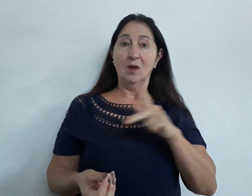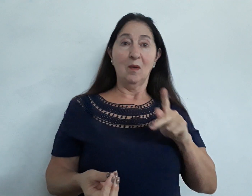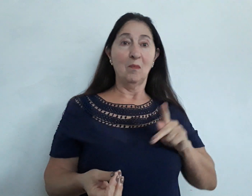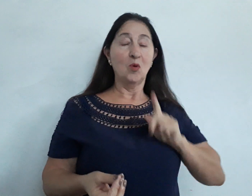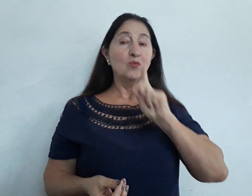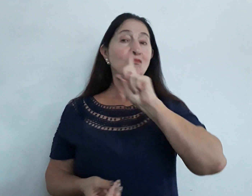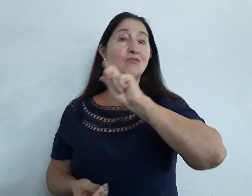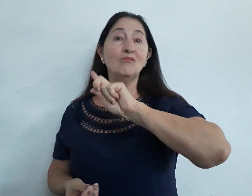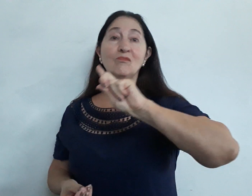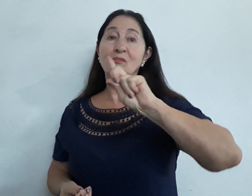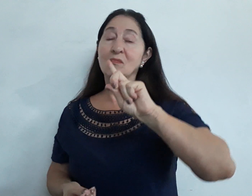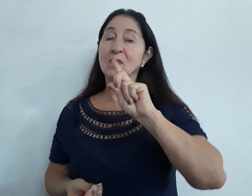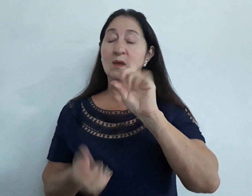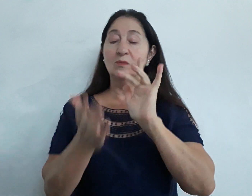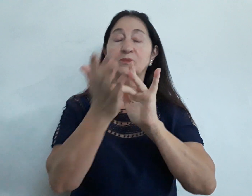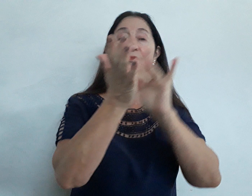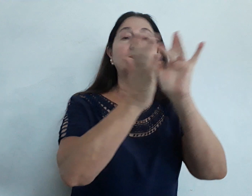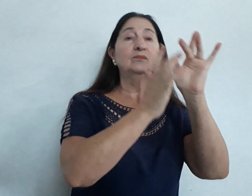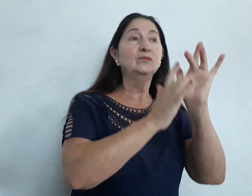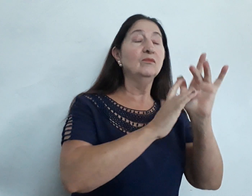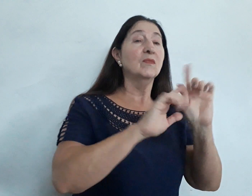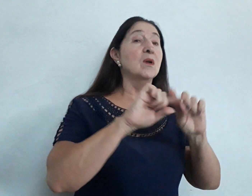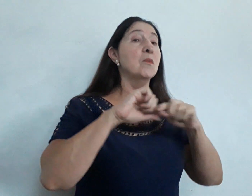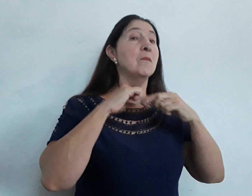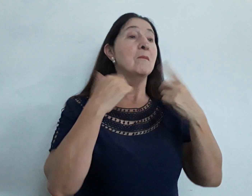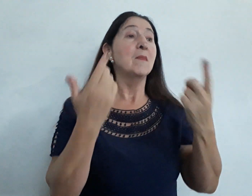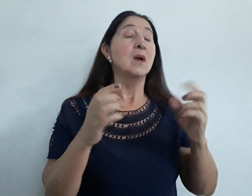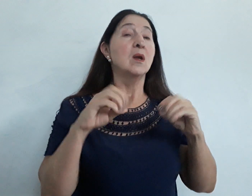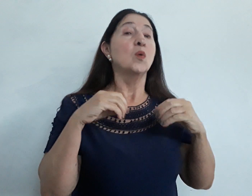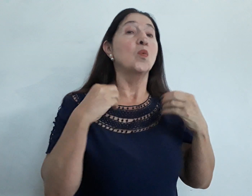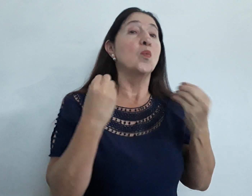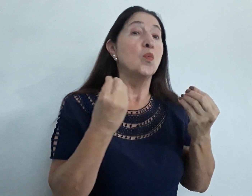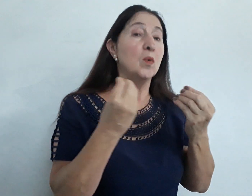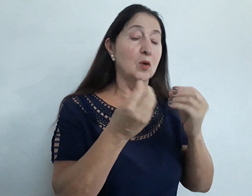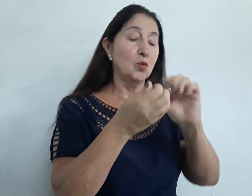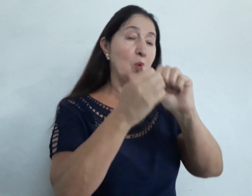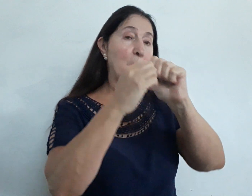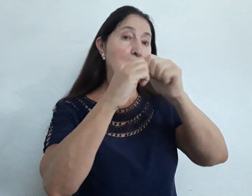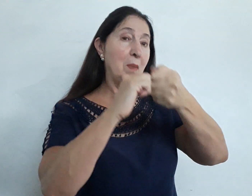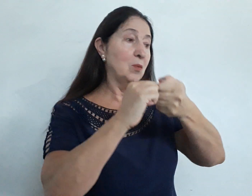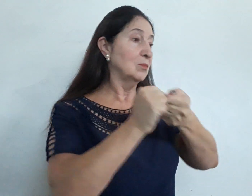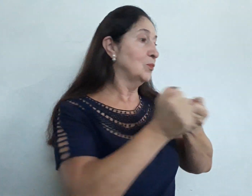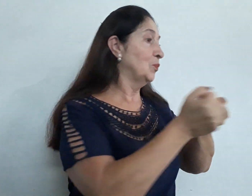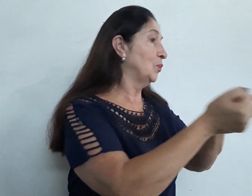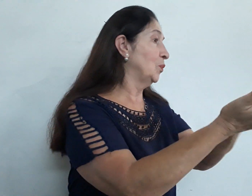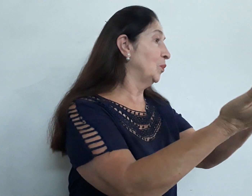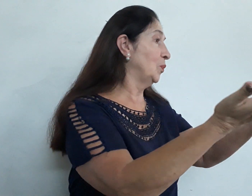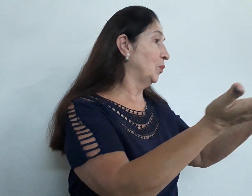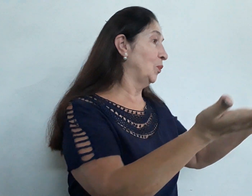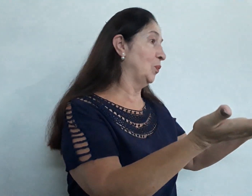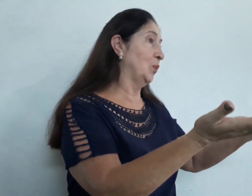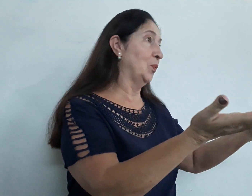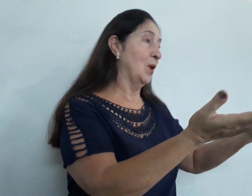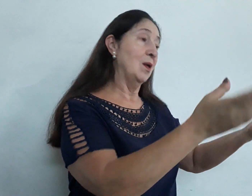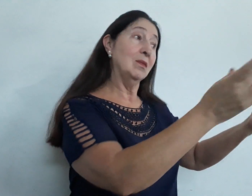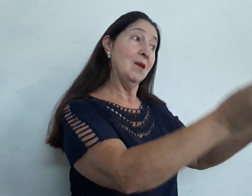quando nós colocamos aquilo que nós temos nas mãos de Deus e Deus devolve. Deus